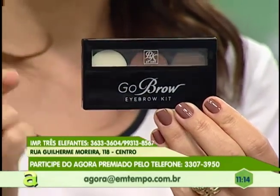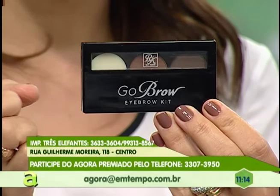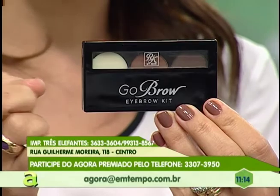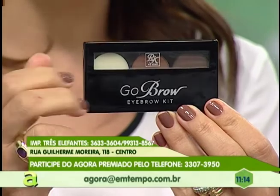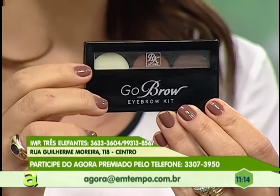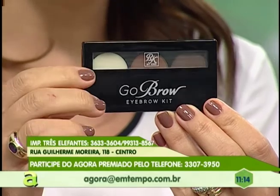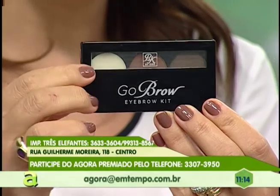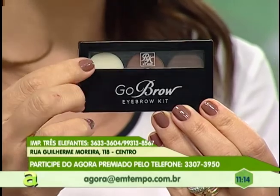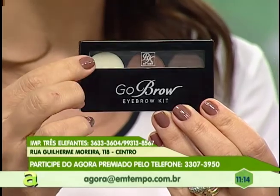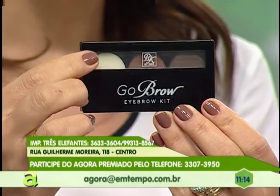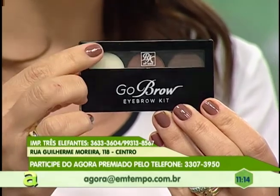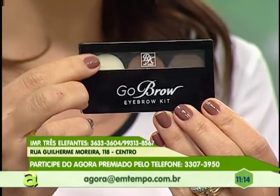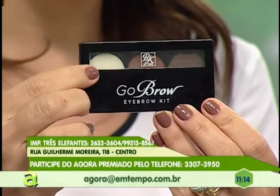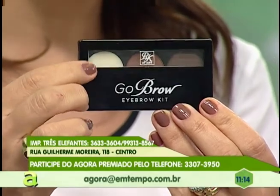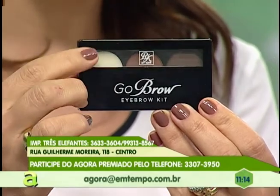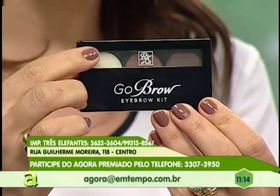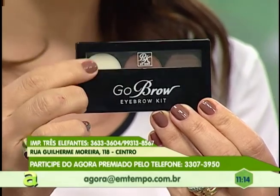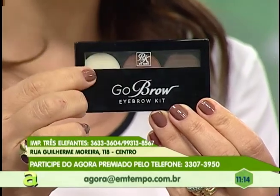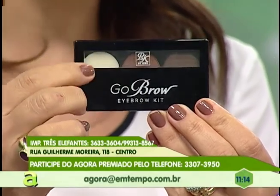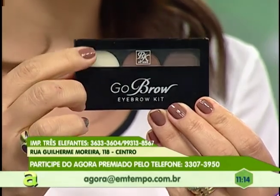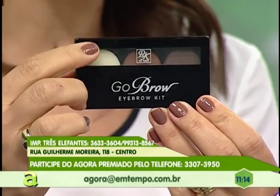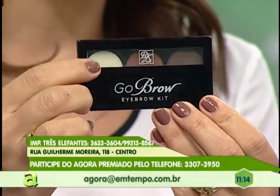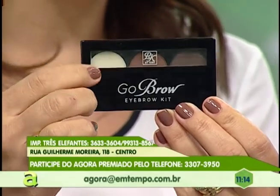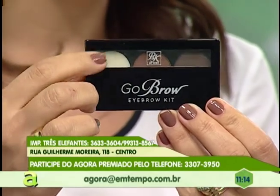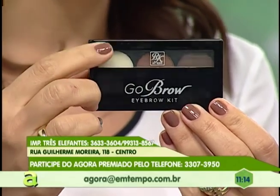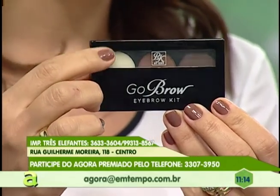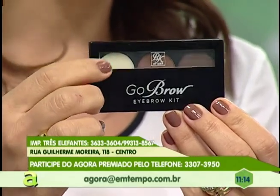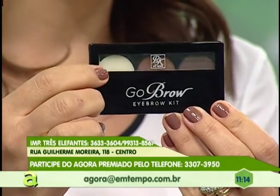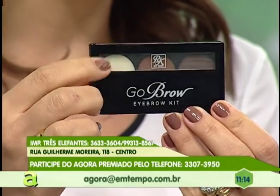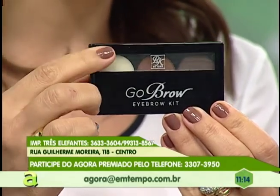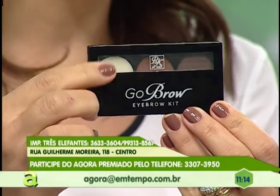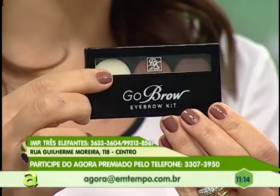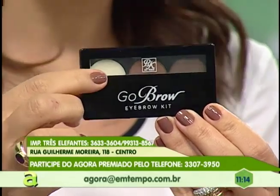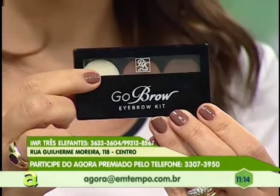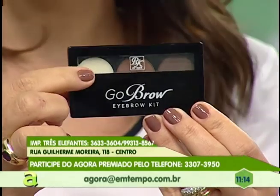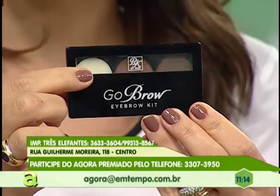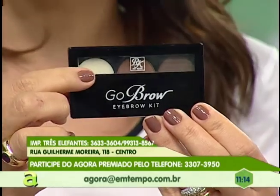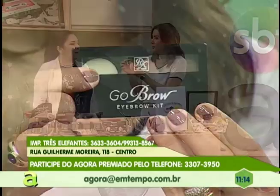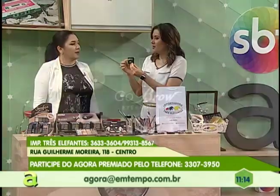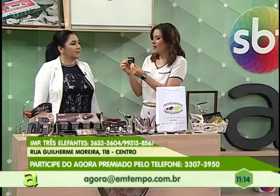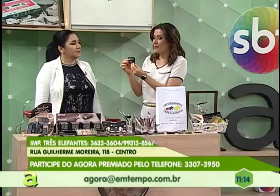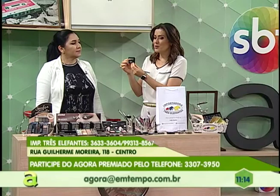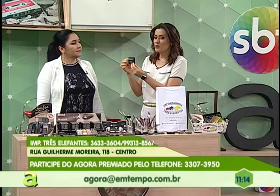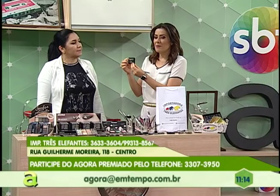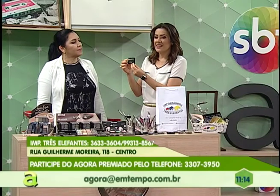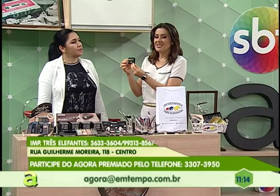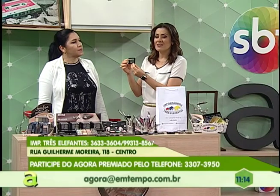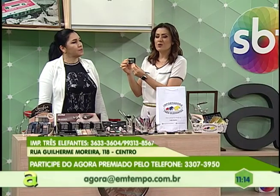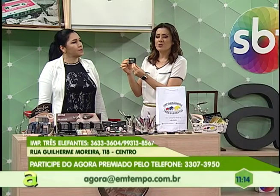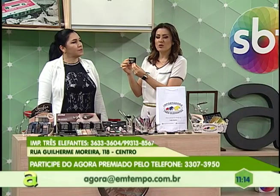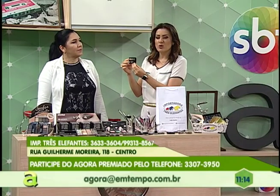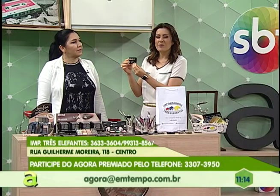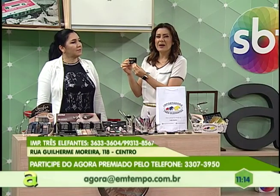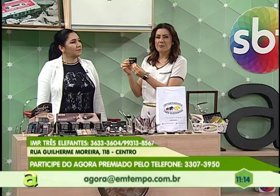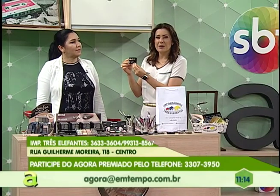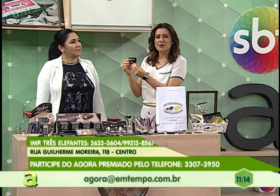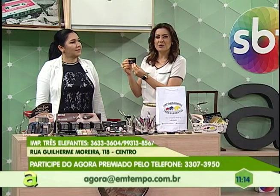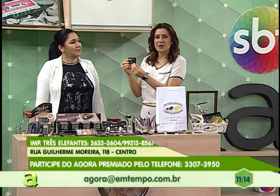sobrancelha mais marcada. E ainda tem o iluminador aqui, ó, para iluminar a sobrancelha, né, Jeane? É. A pessoa aparece na TV com o dedo todo perebento, né,